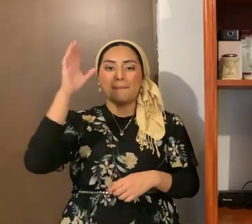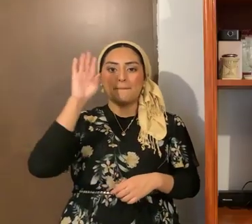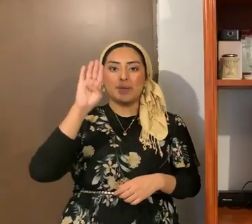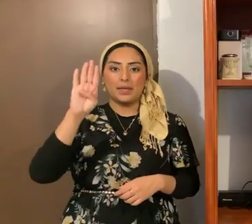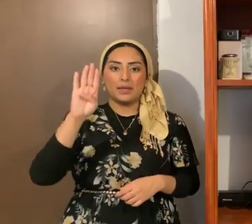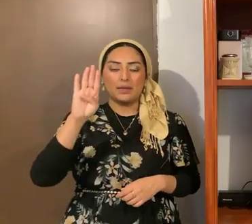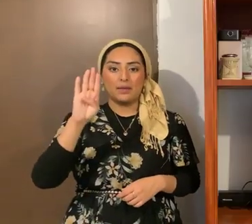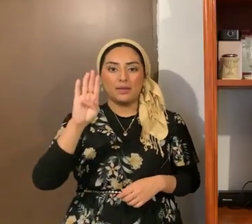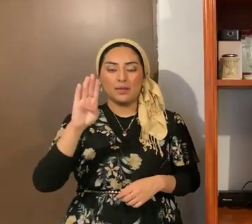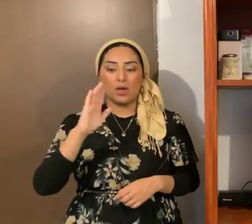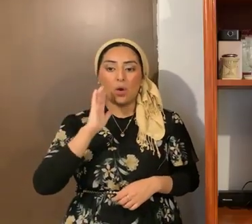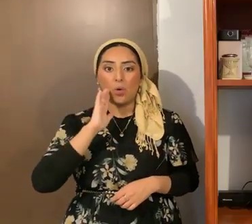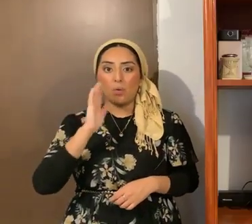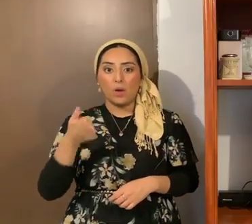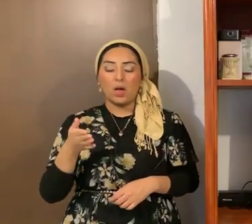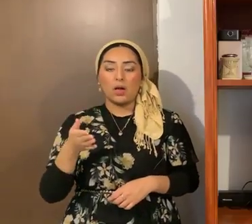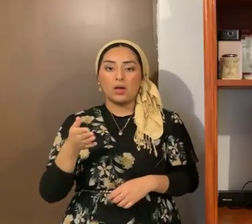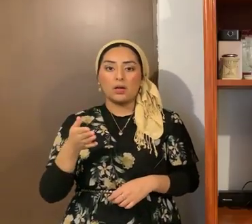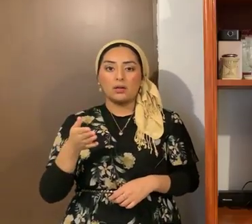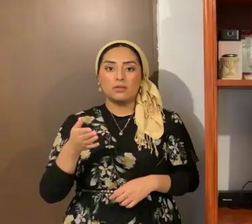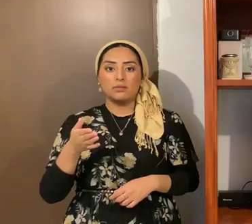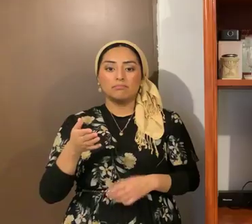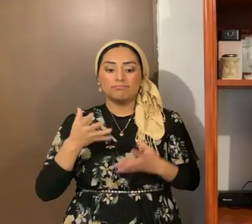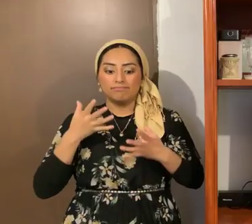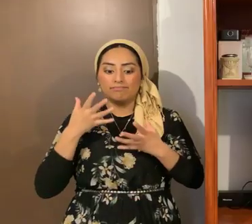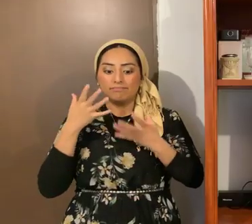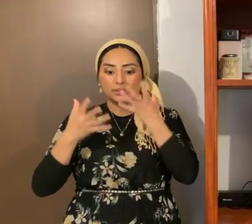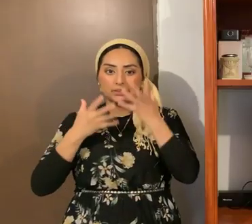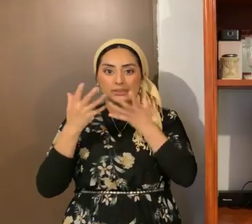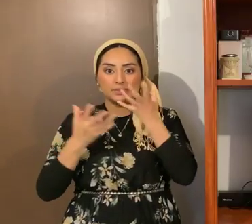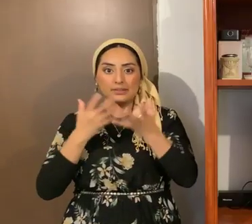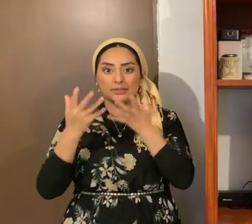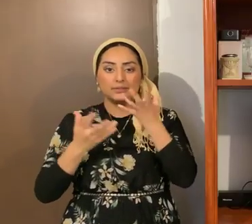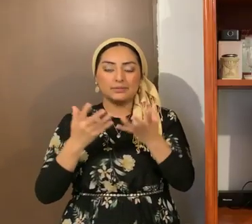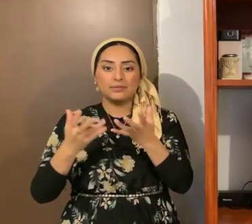Inciso B, haremos el ridículo.